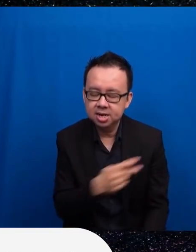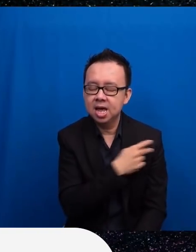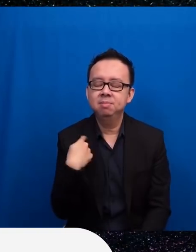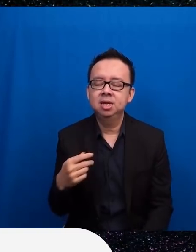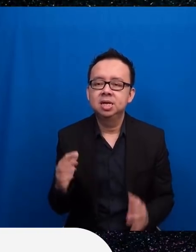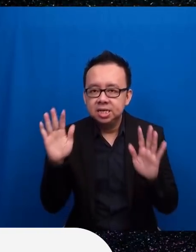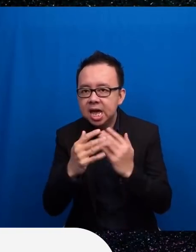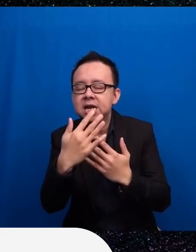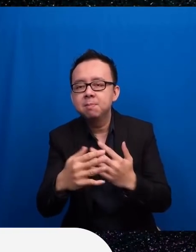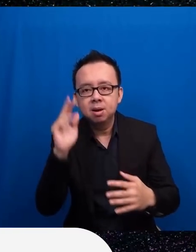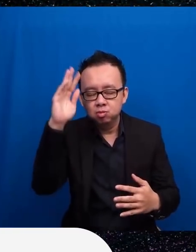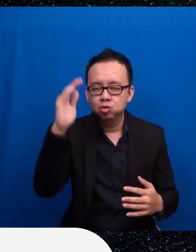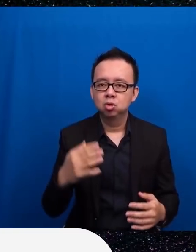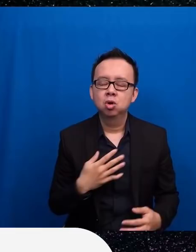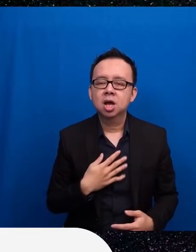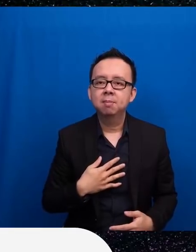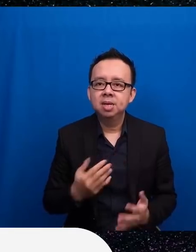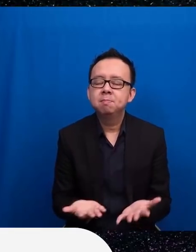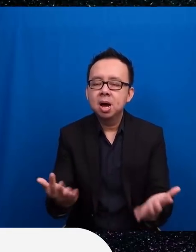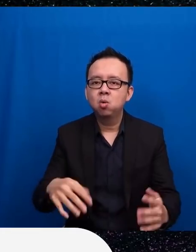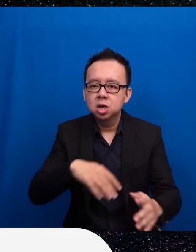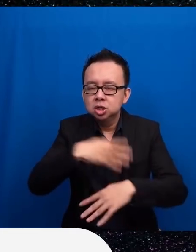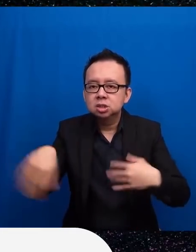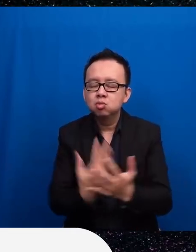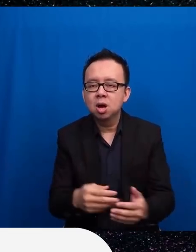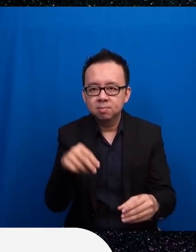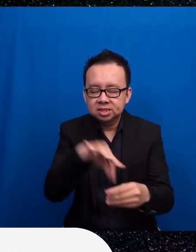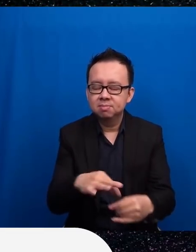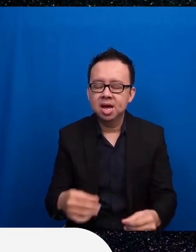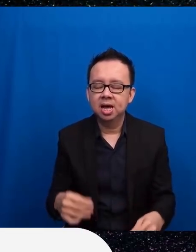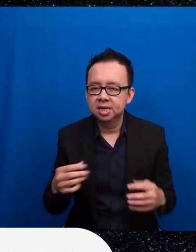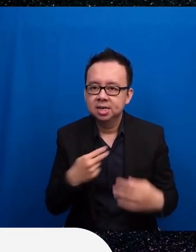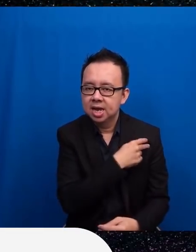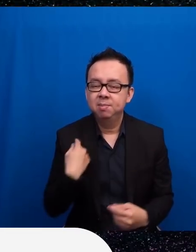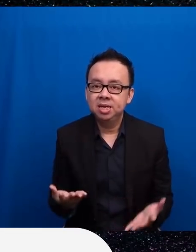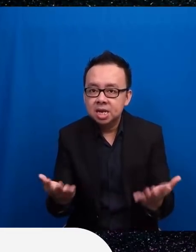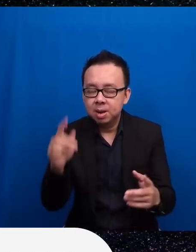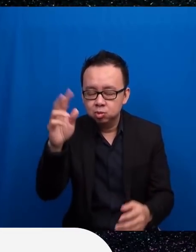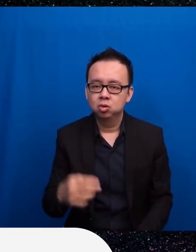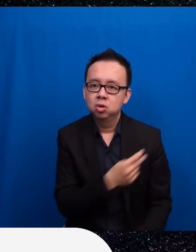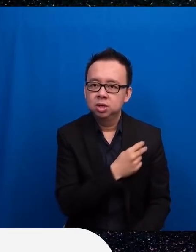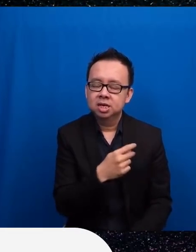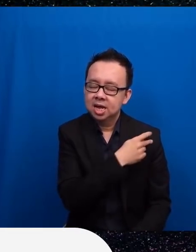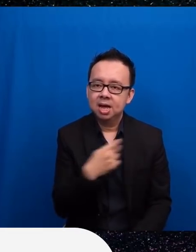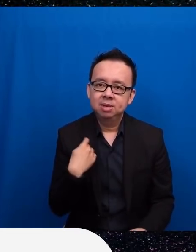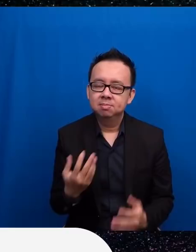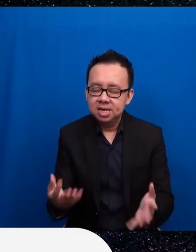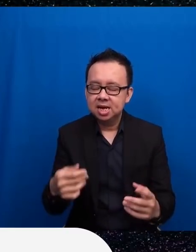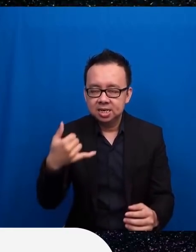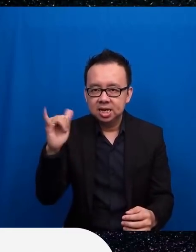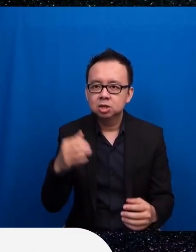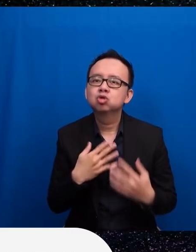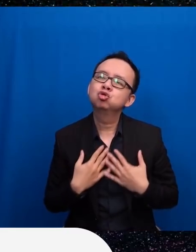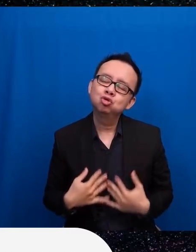Kami bawa semua persembahan ini dengan hati yang tulus dan ikhlas di hadapan-Mu Tuhan. Kami ingin memuliakan